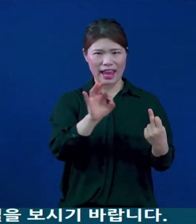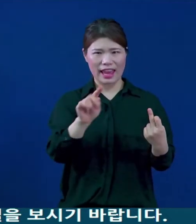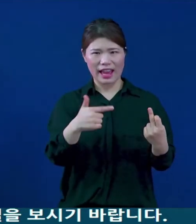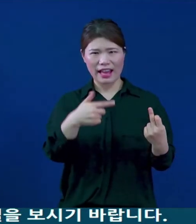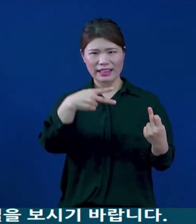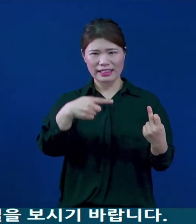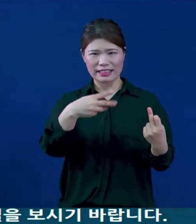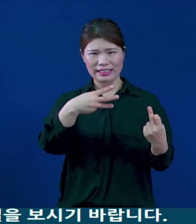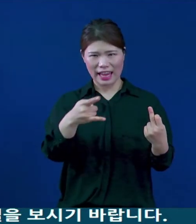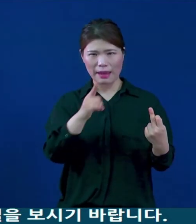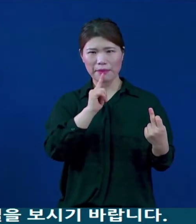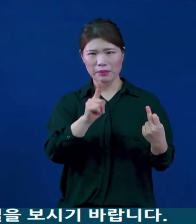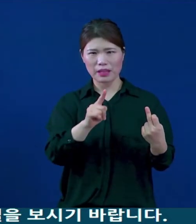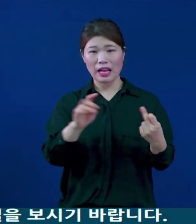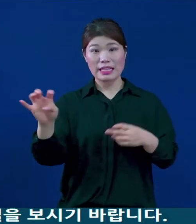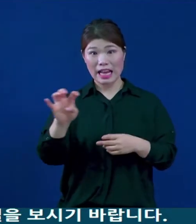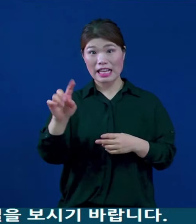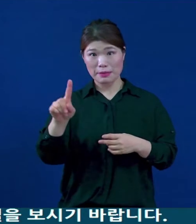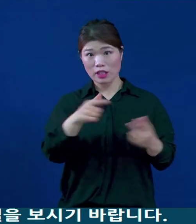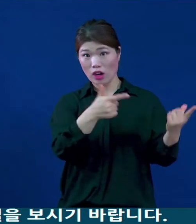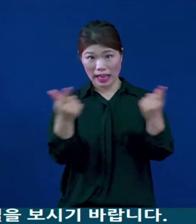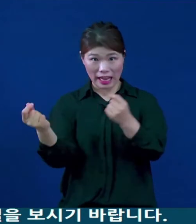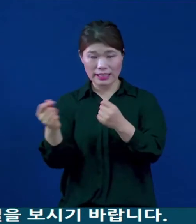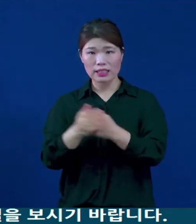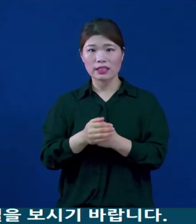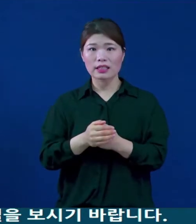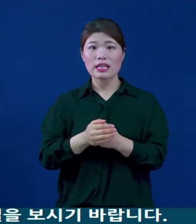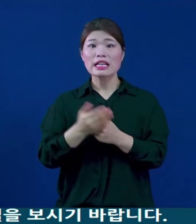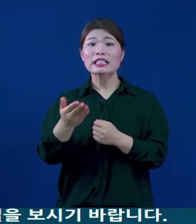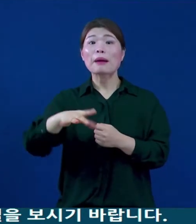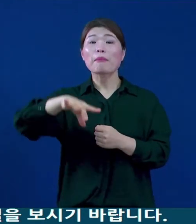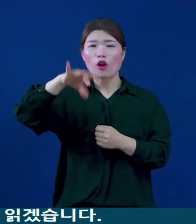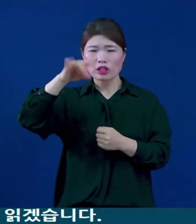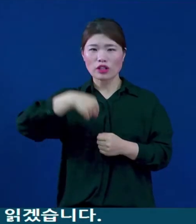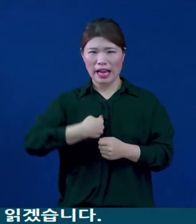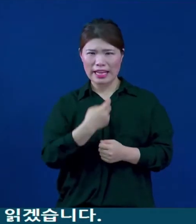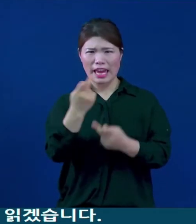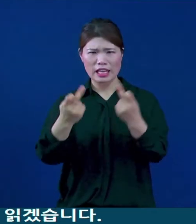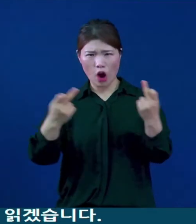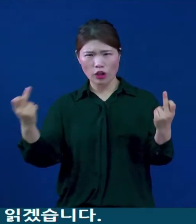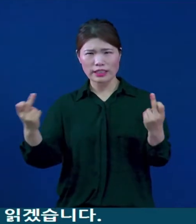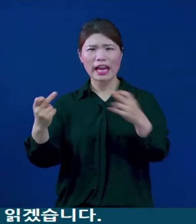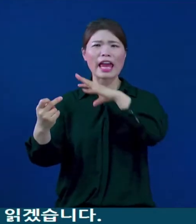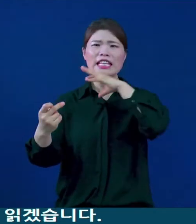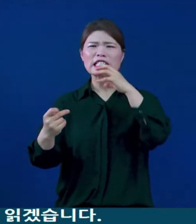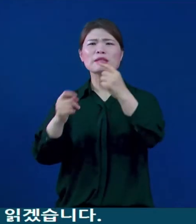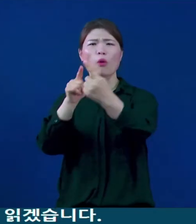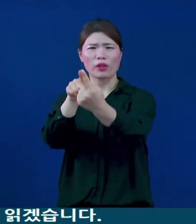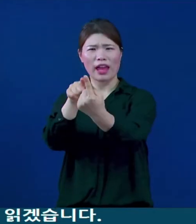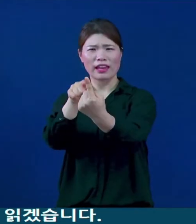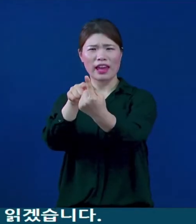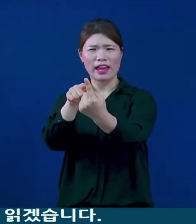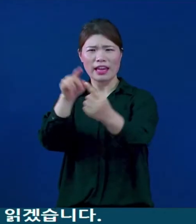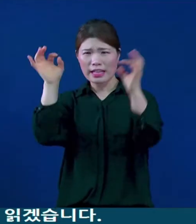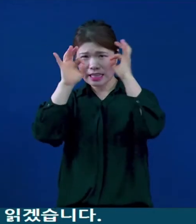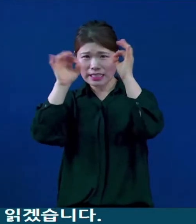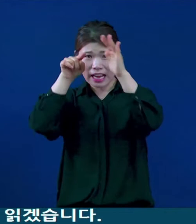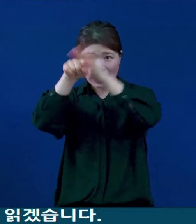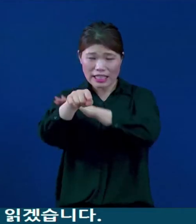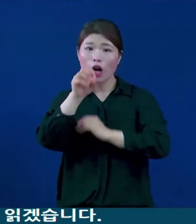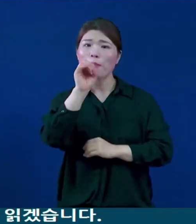다음 41절 같이 읽겠습니다. 그가 먼저 자기의 형제 시몬을 찾아